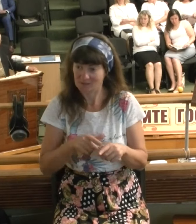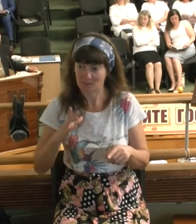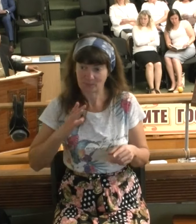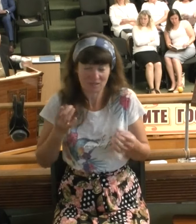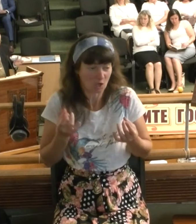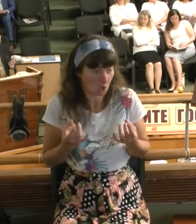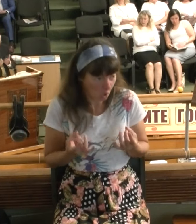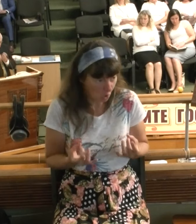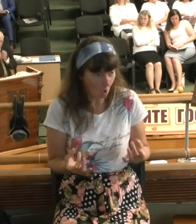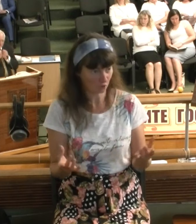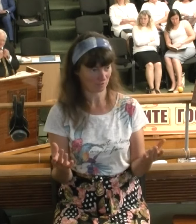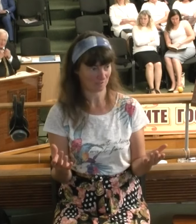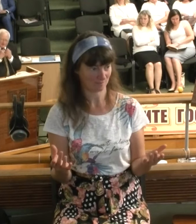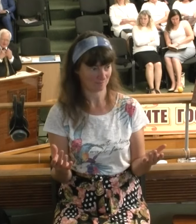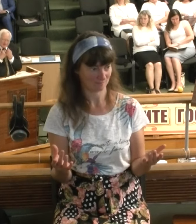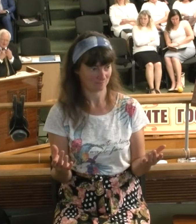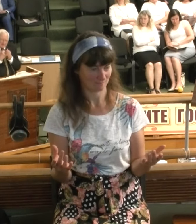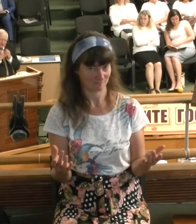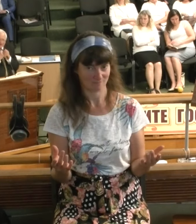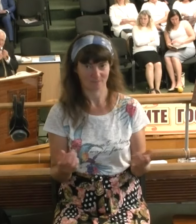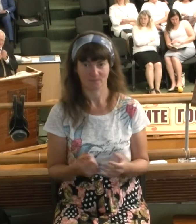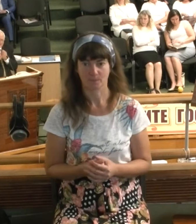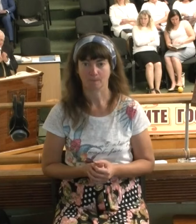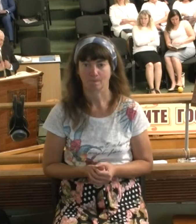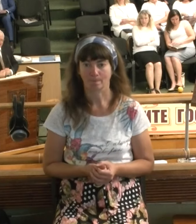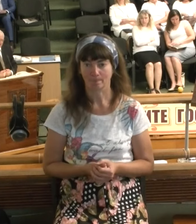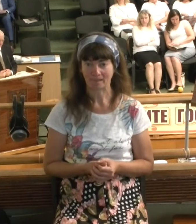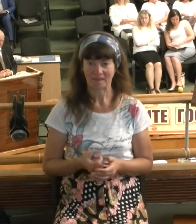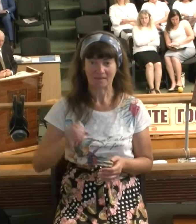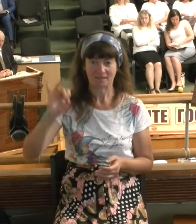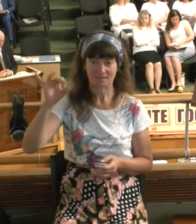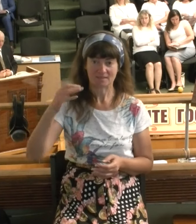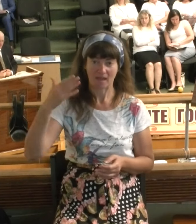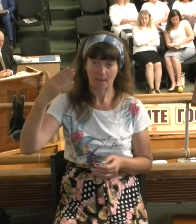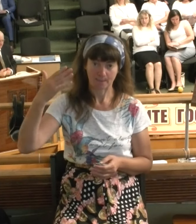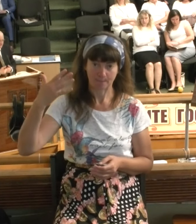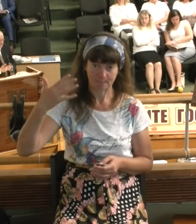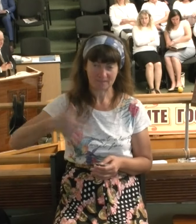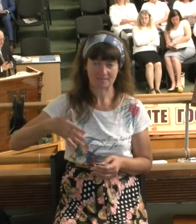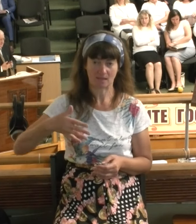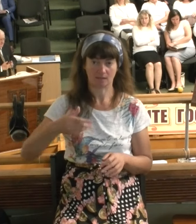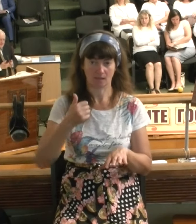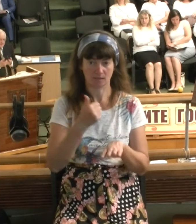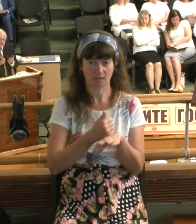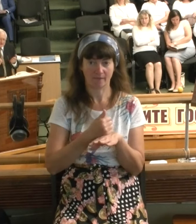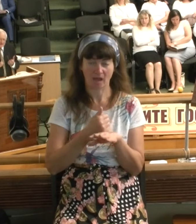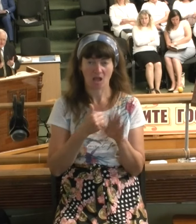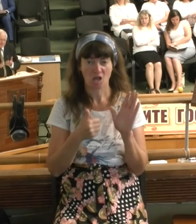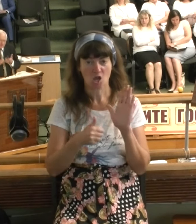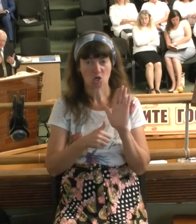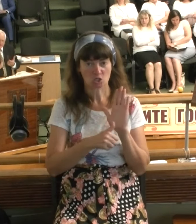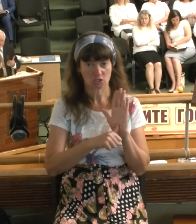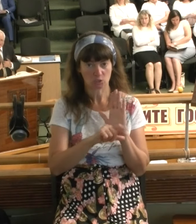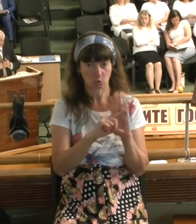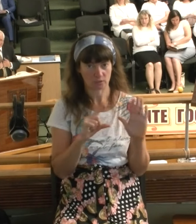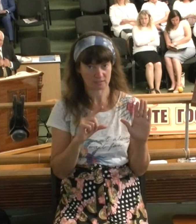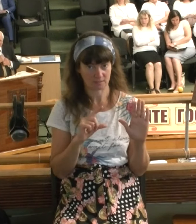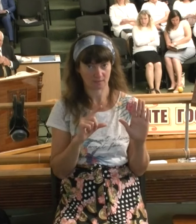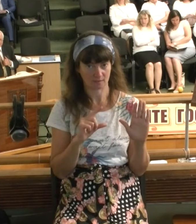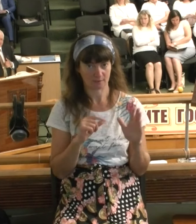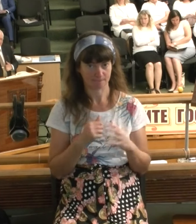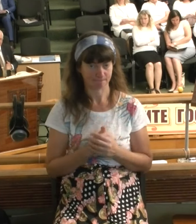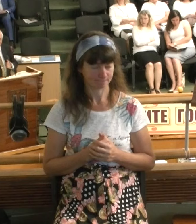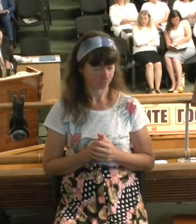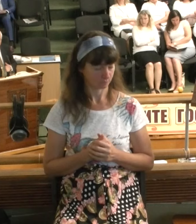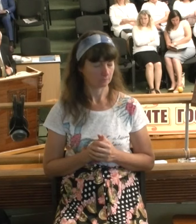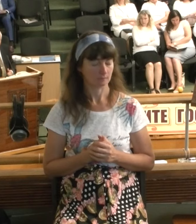стих. Это стих, который без содрогания нельзя читать. Стих, который не можем прочитать просто, знаете,